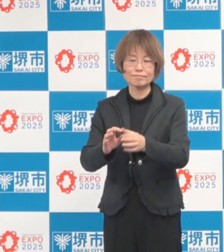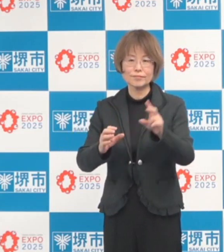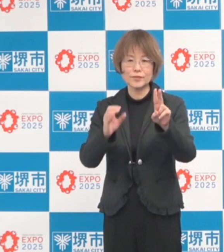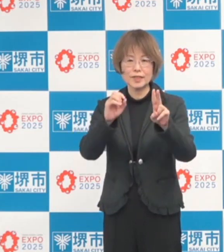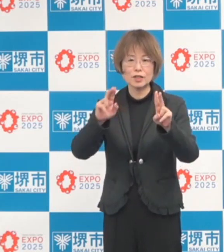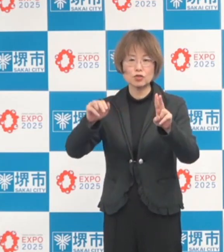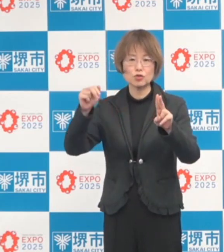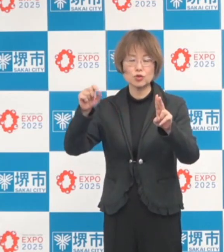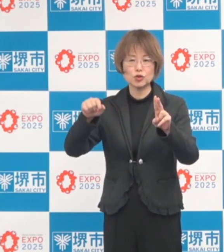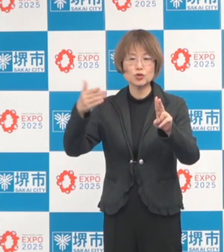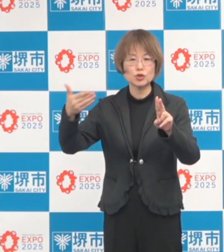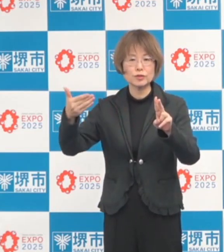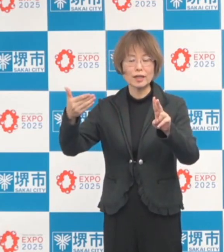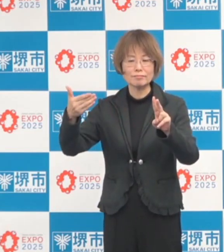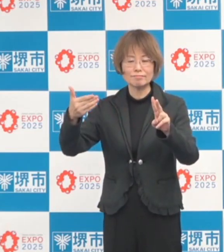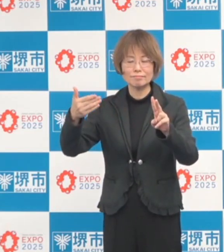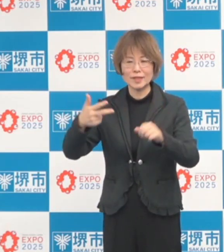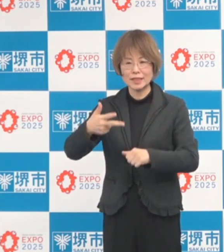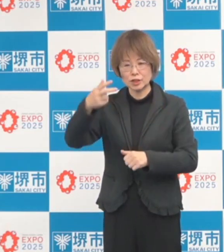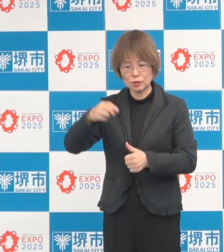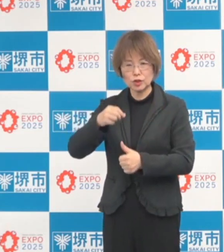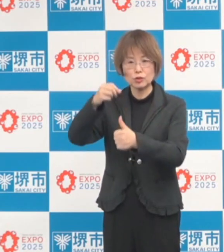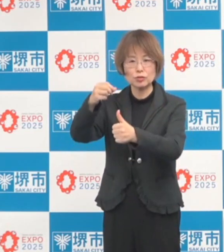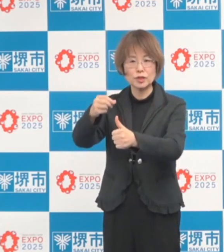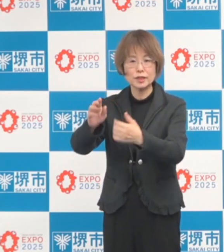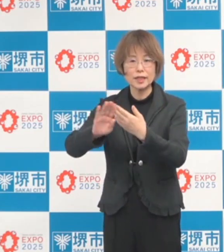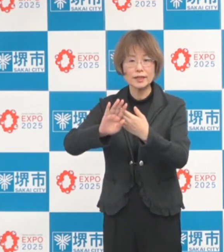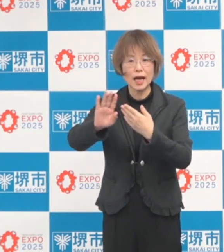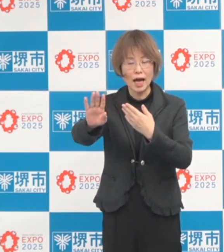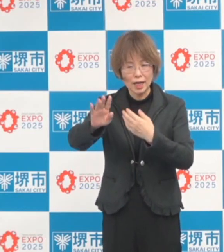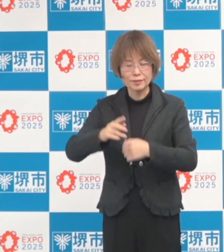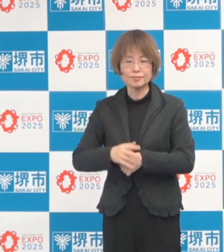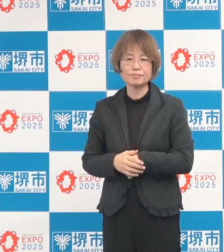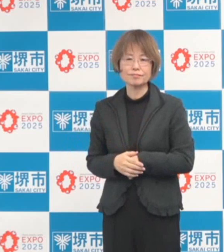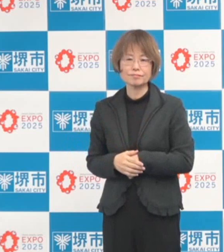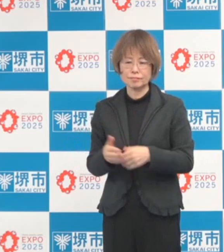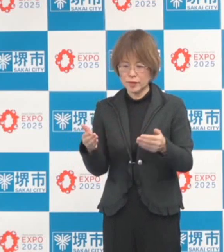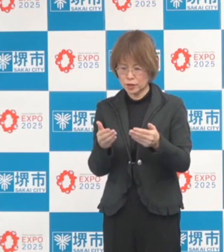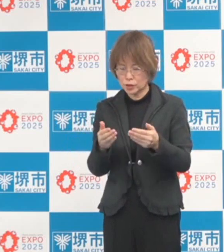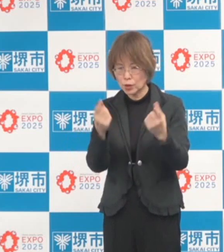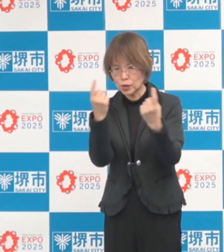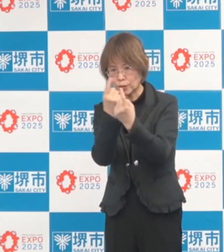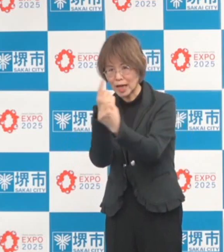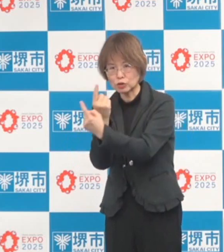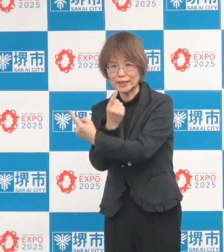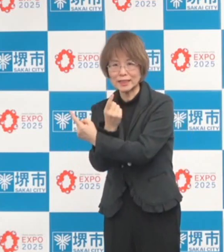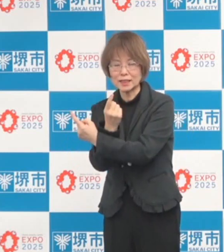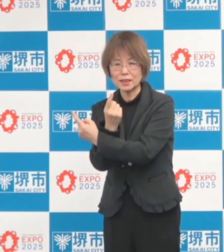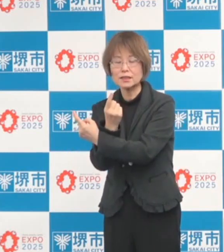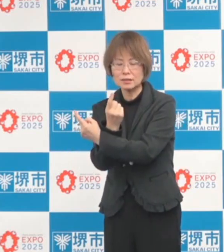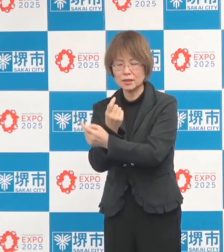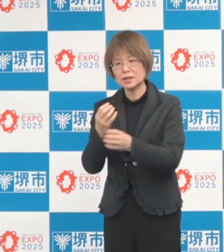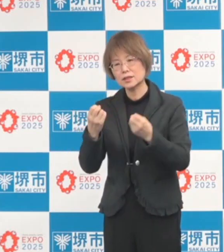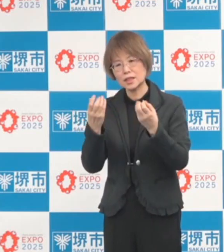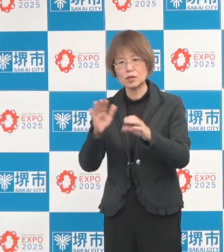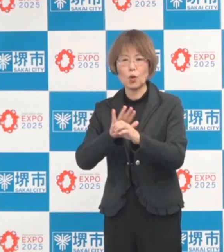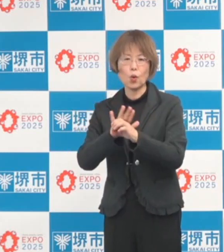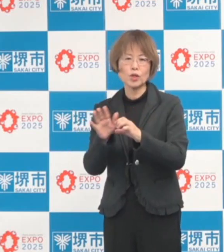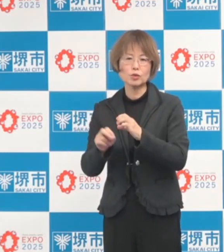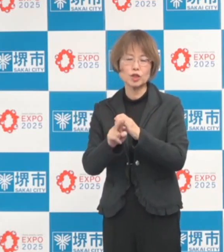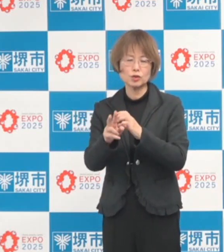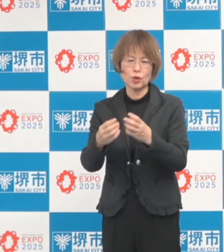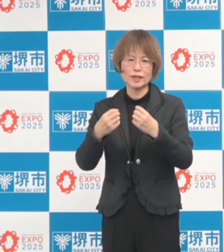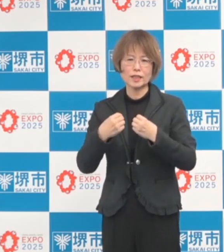2019年に市長に就任して以来、徹底した事業見直しや、また新型コロナウイルス感染症